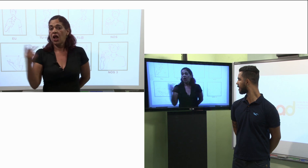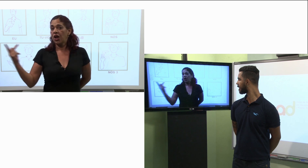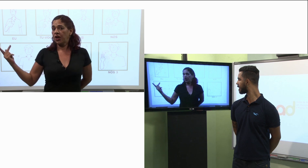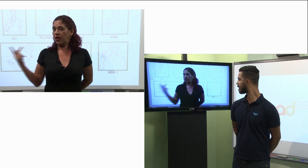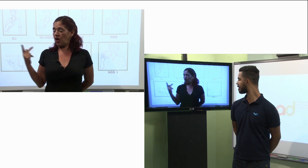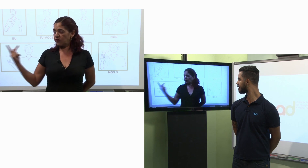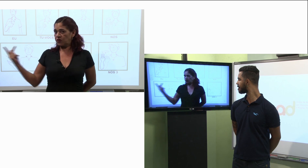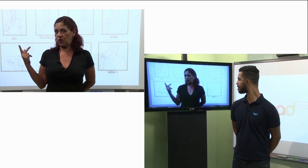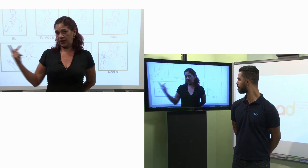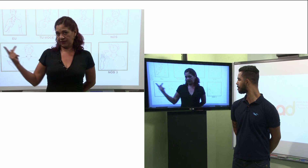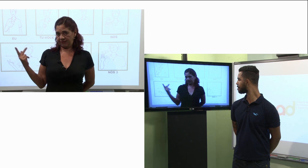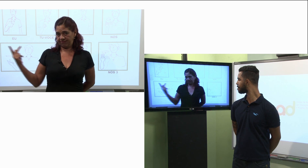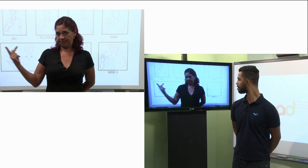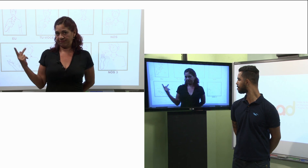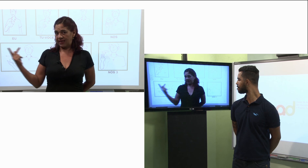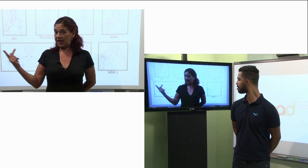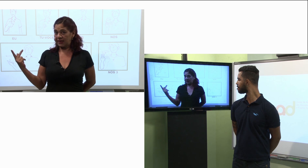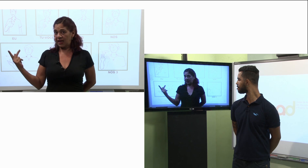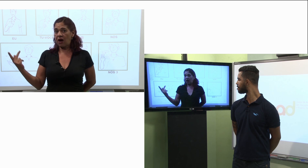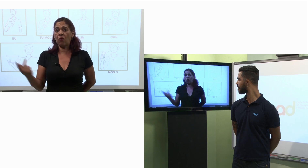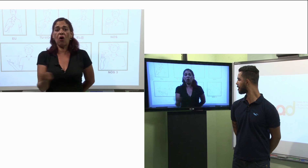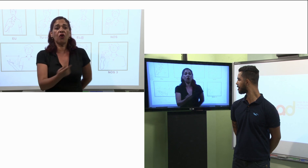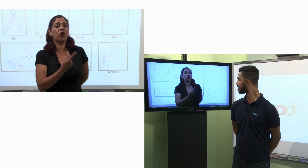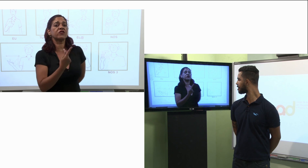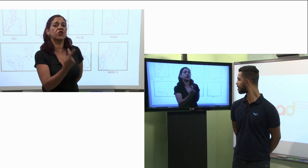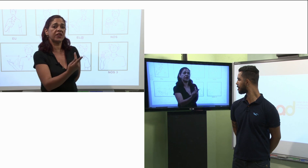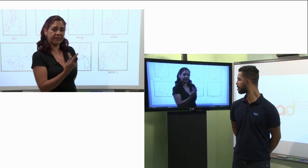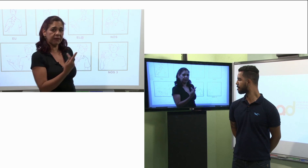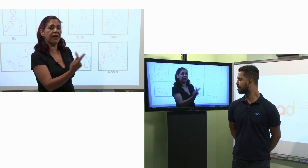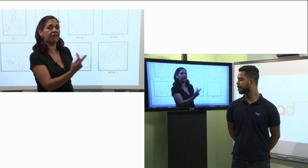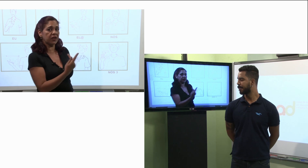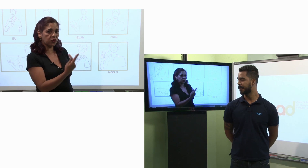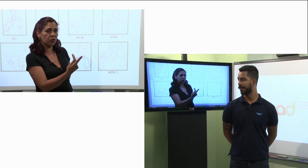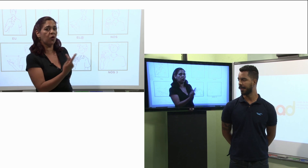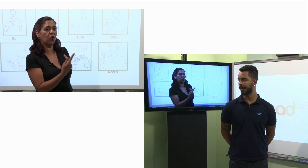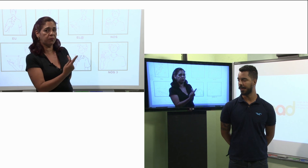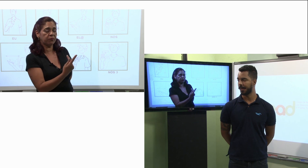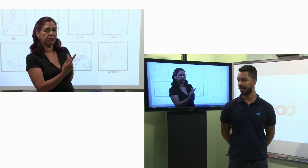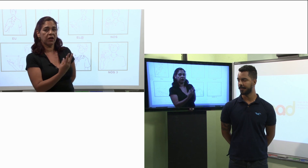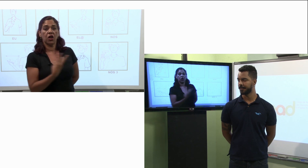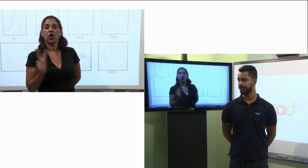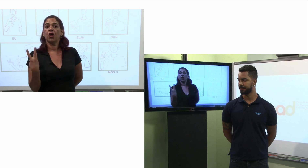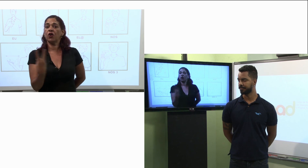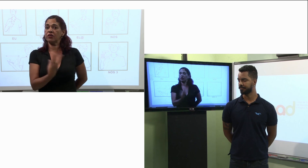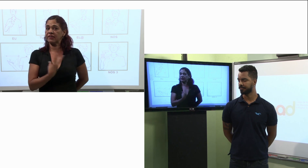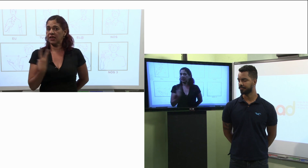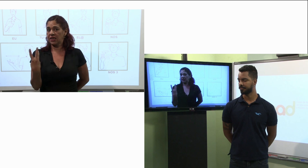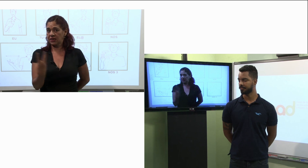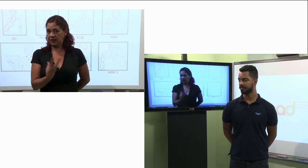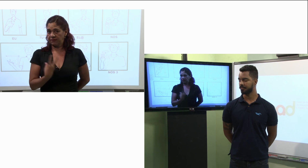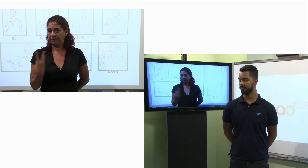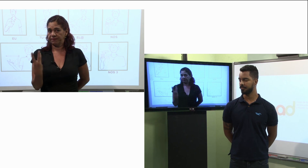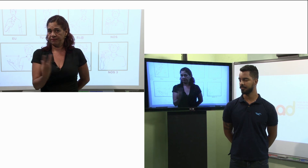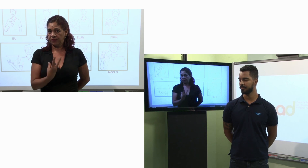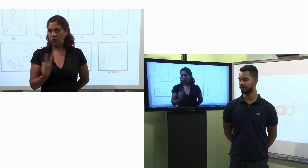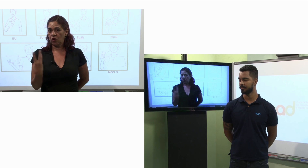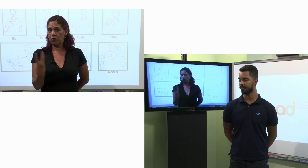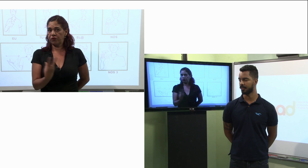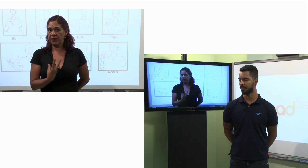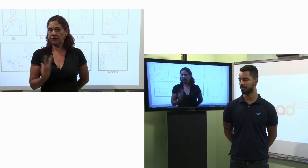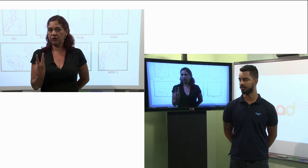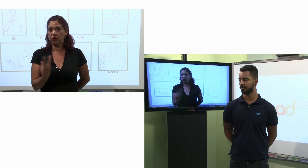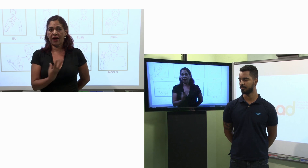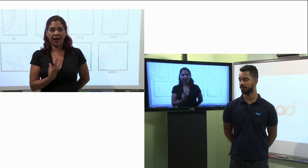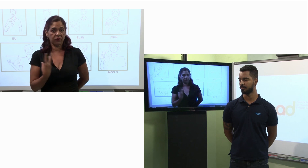nós dois na lateral ou nós dois também à frente do corpo. Nós três,